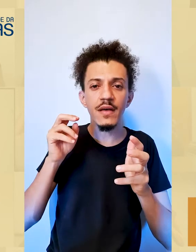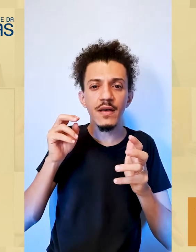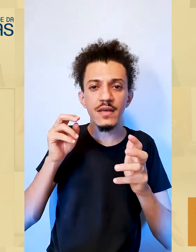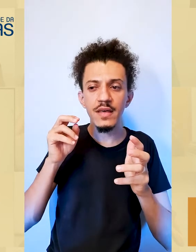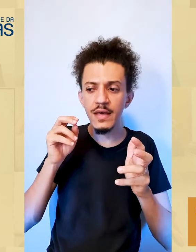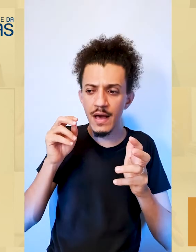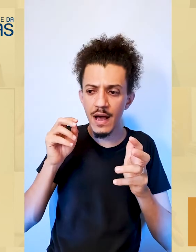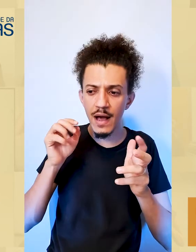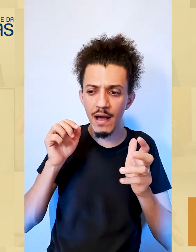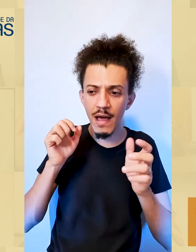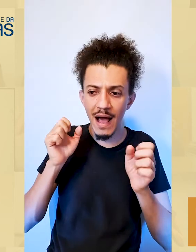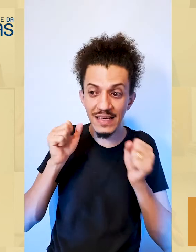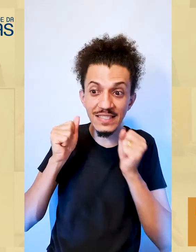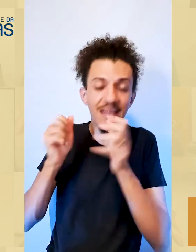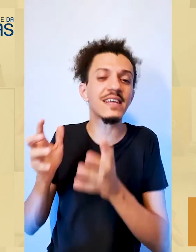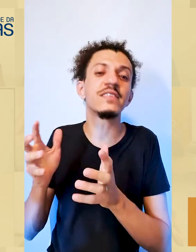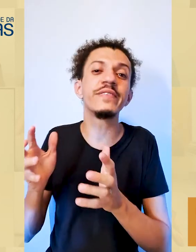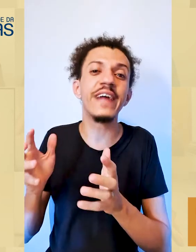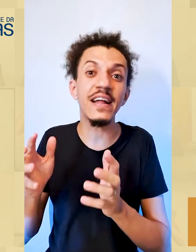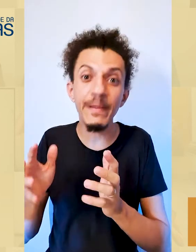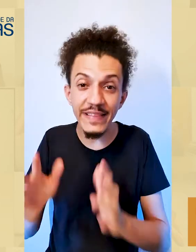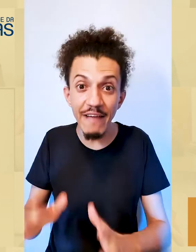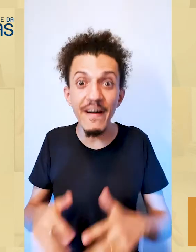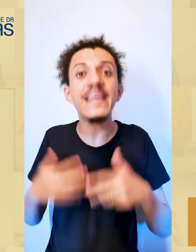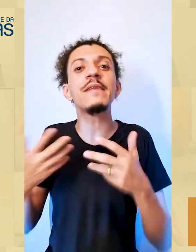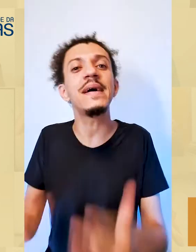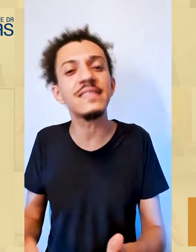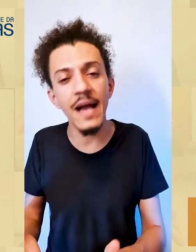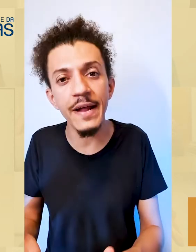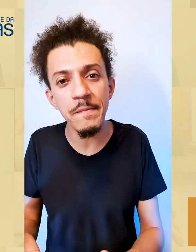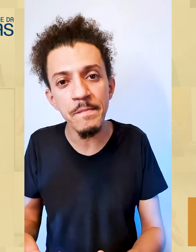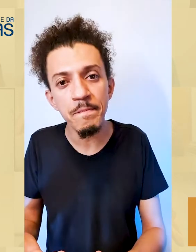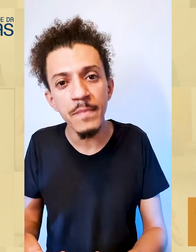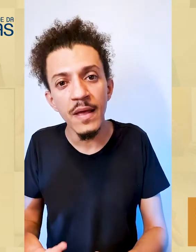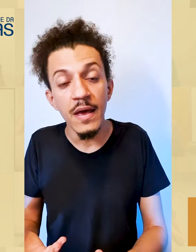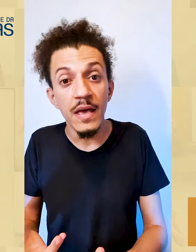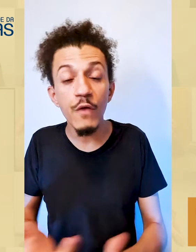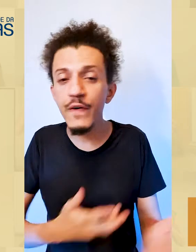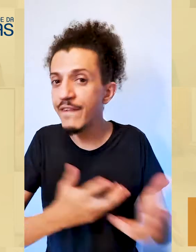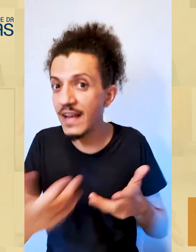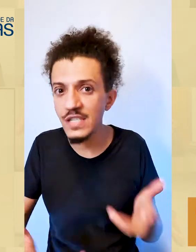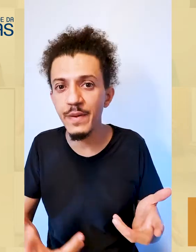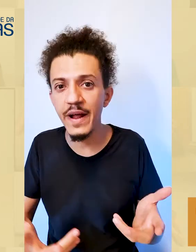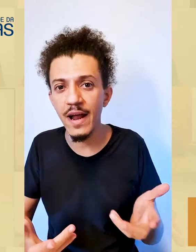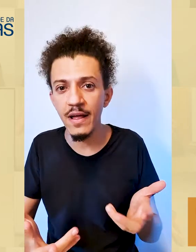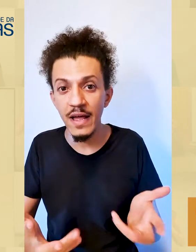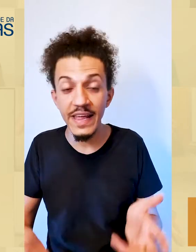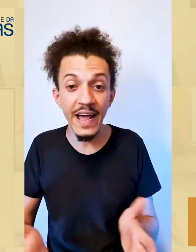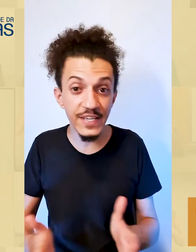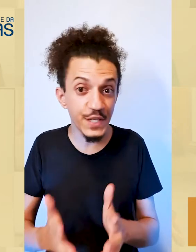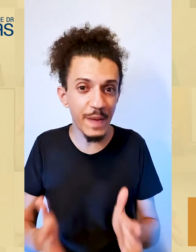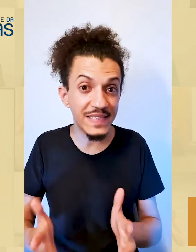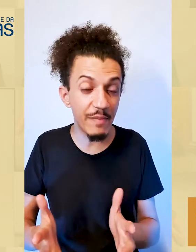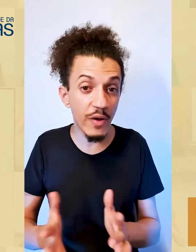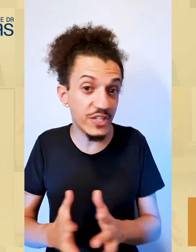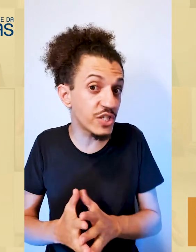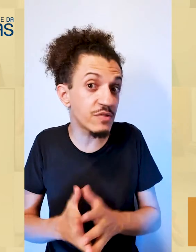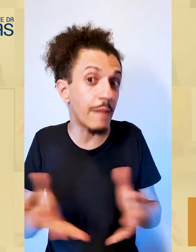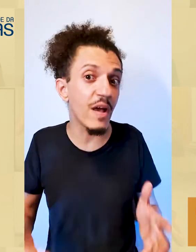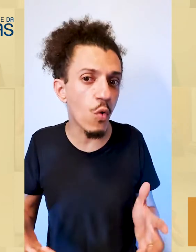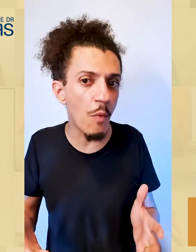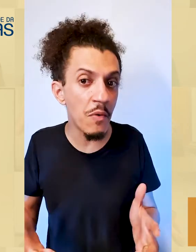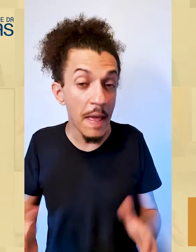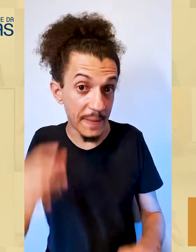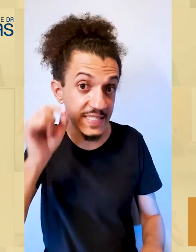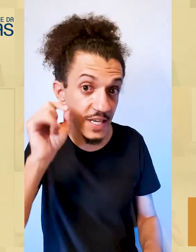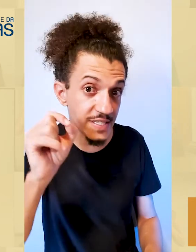observei que a sinalização dela também estava ainda mais clara. E eu fui e falei isso para ela. E aí a gente percebeu que a gente não